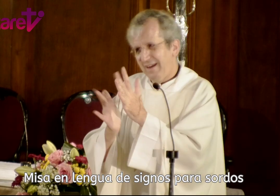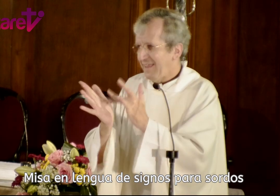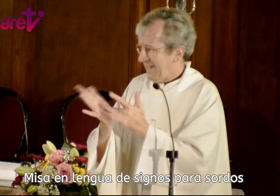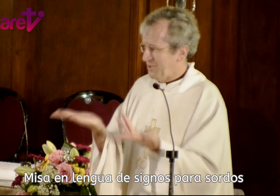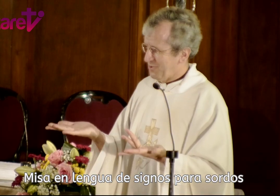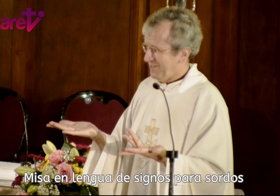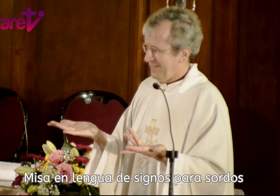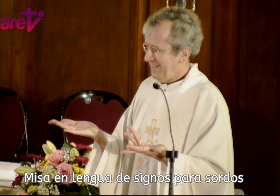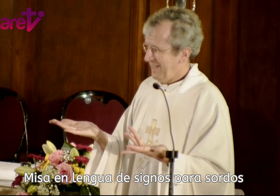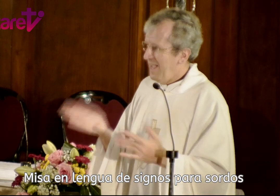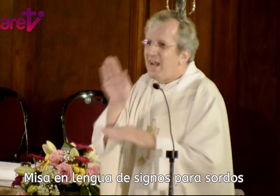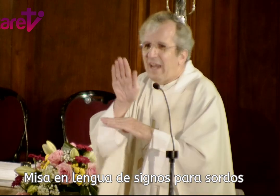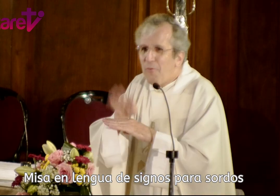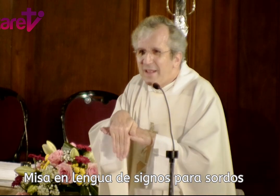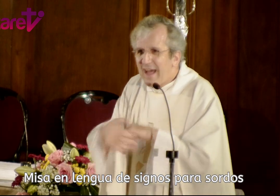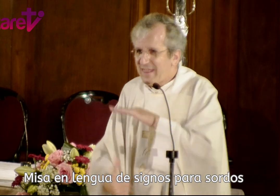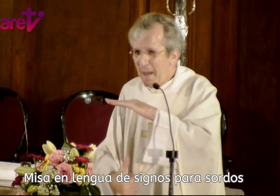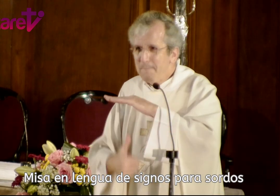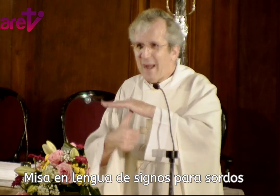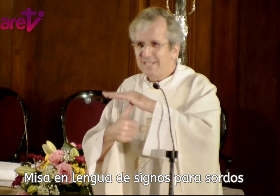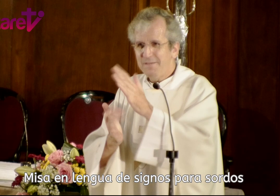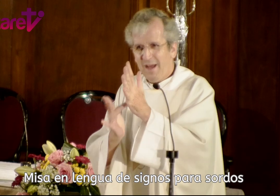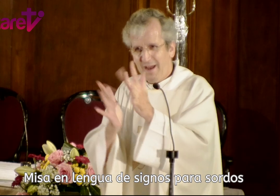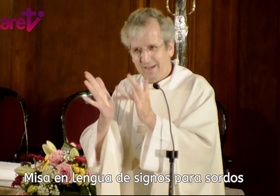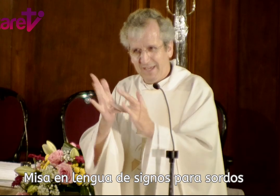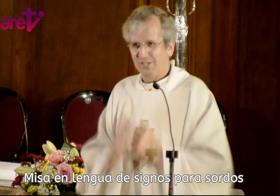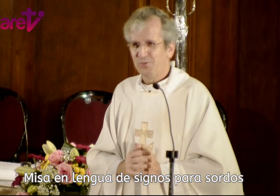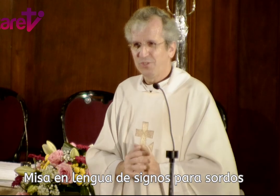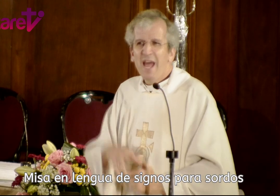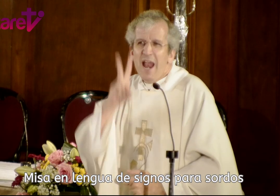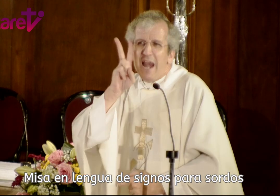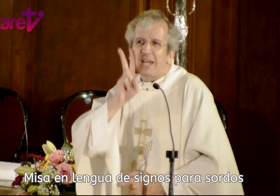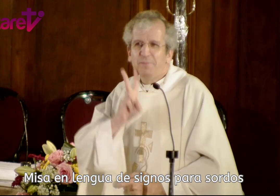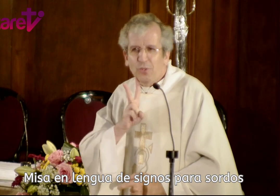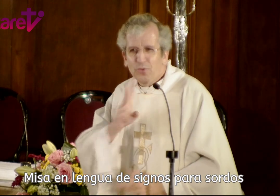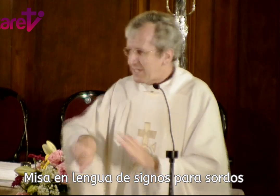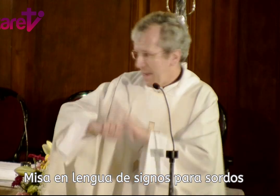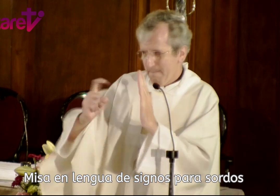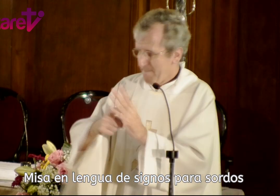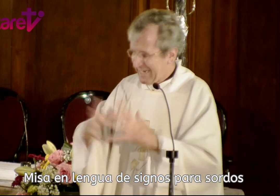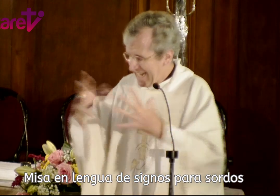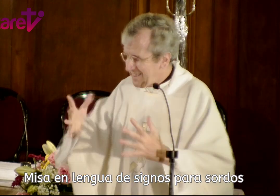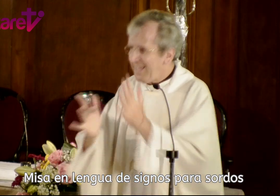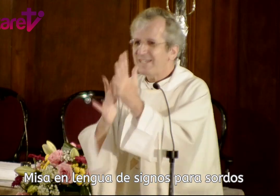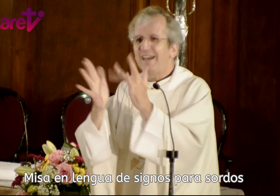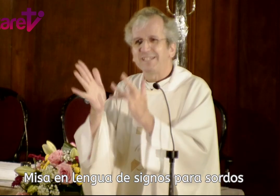de Jesús. La humildad máxima, la de Jesús. Las virtudes más grandes, las de